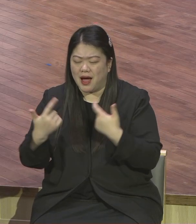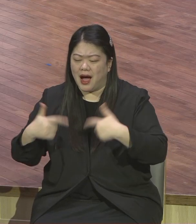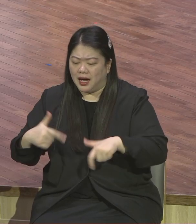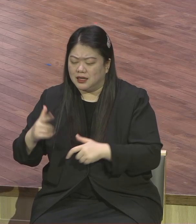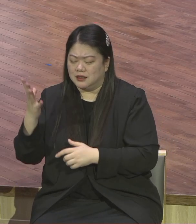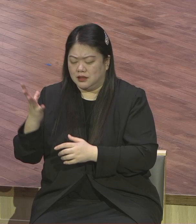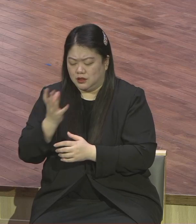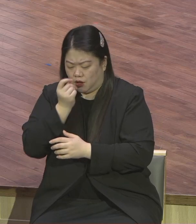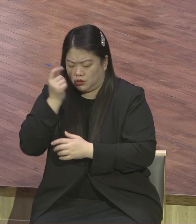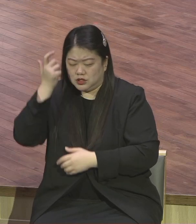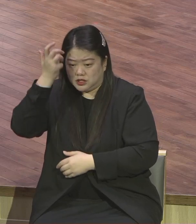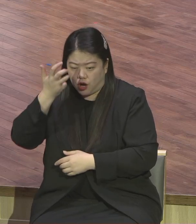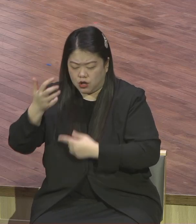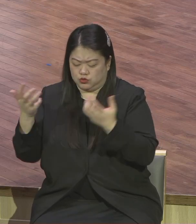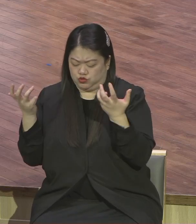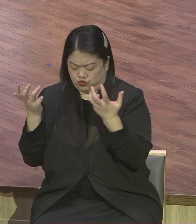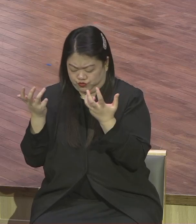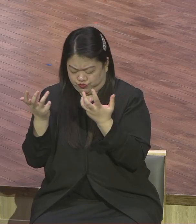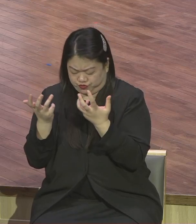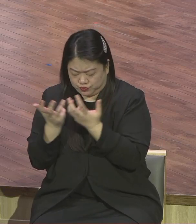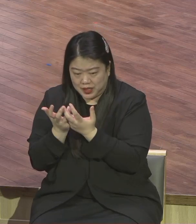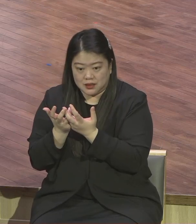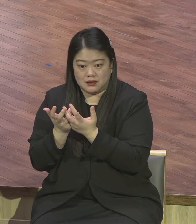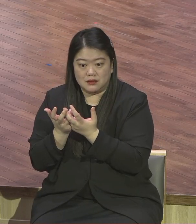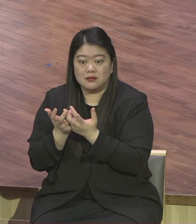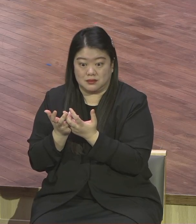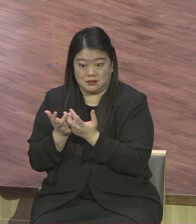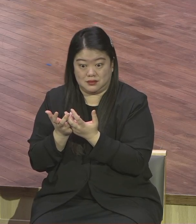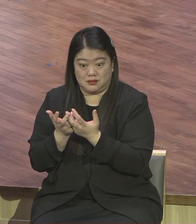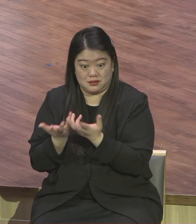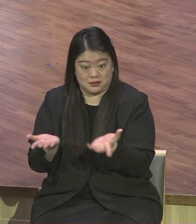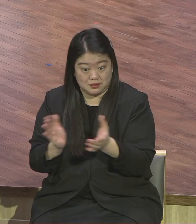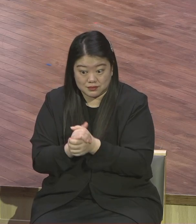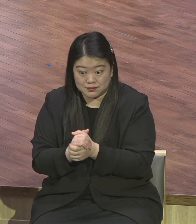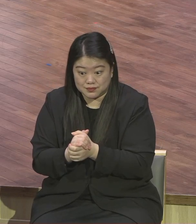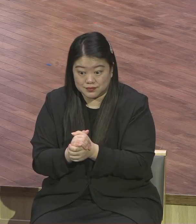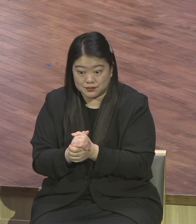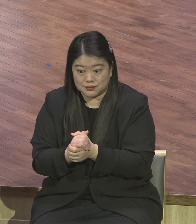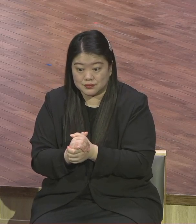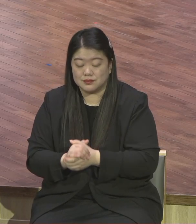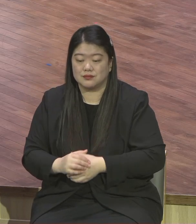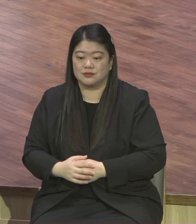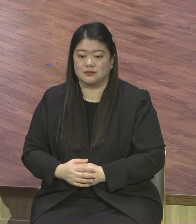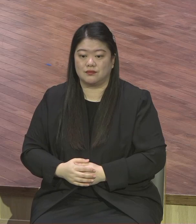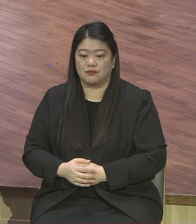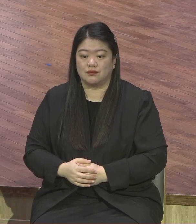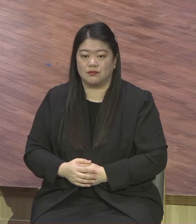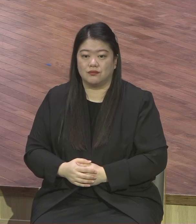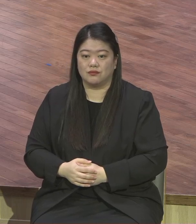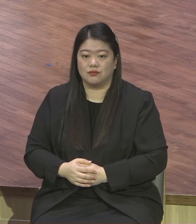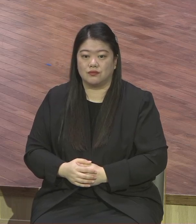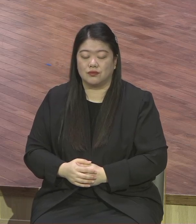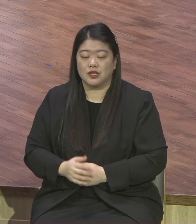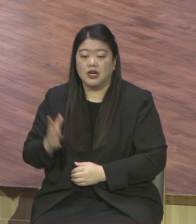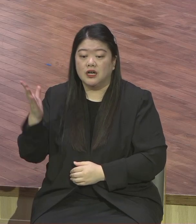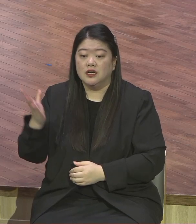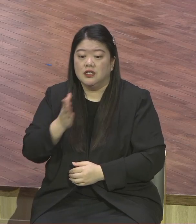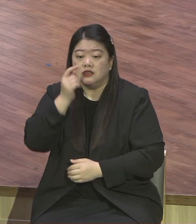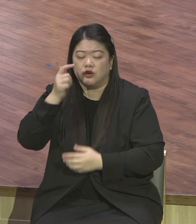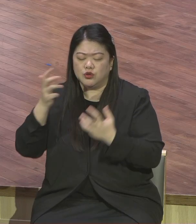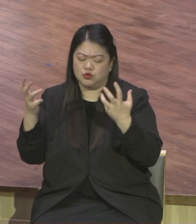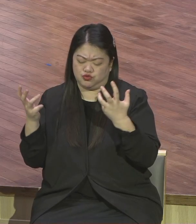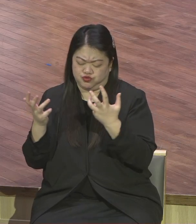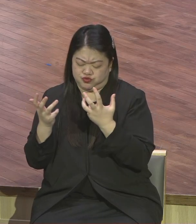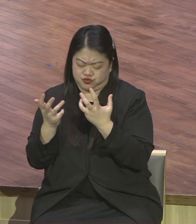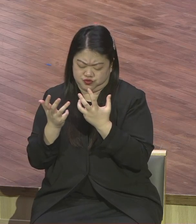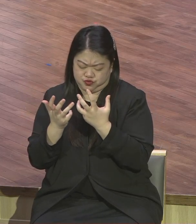충만. 성령이 도우심을 받고 성령이 가장 충만히 역사할 때가 바로 현장에서